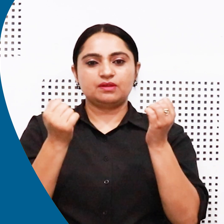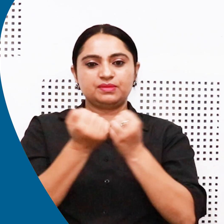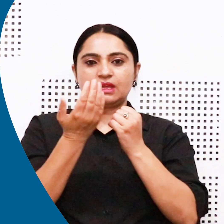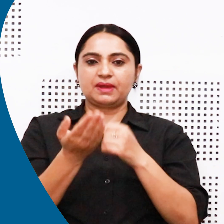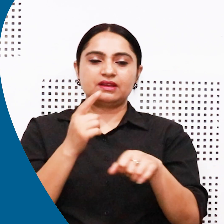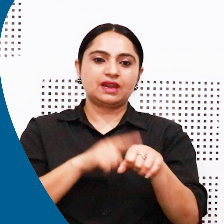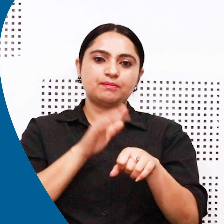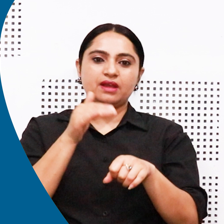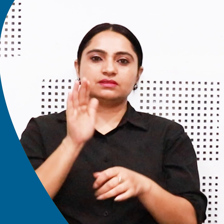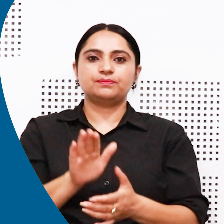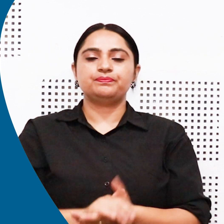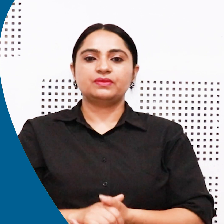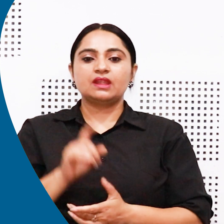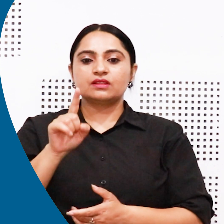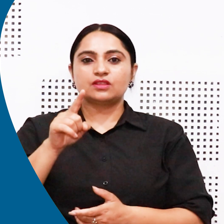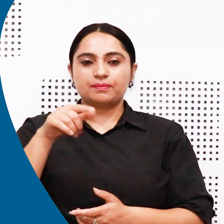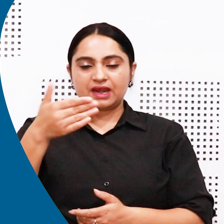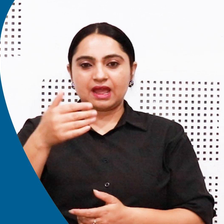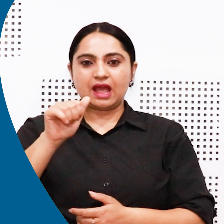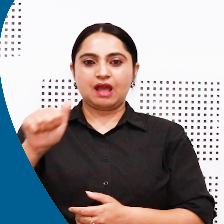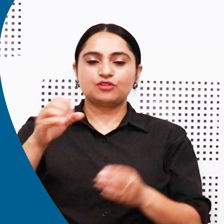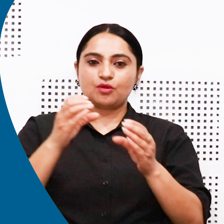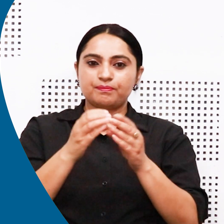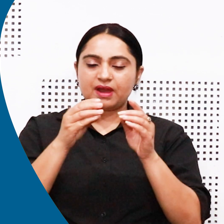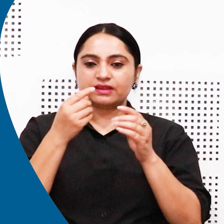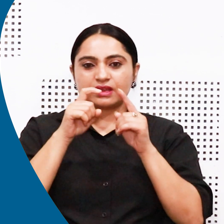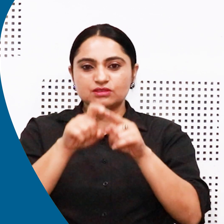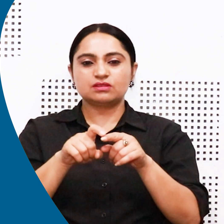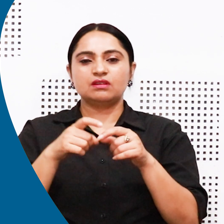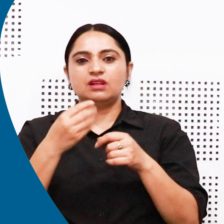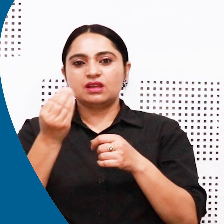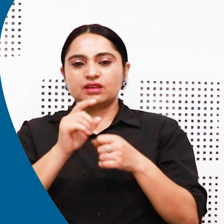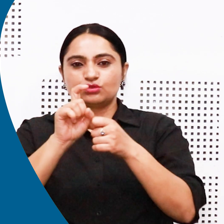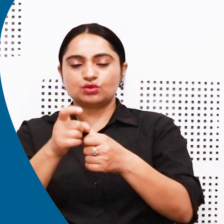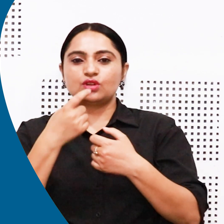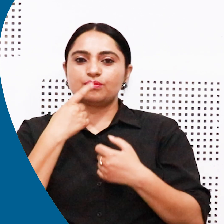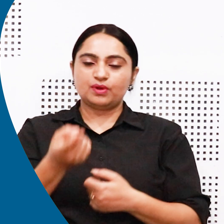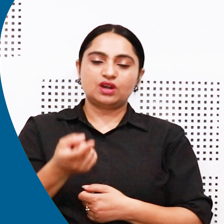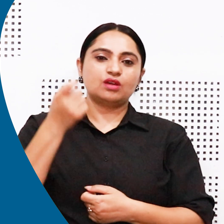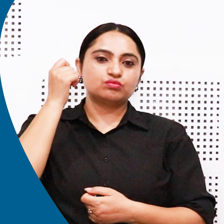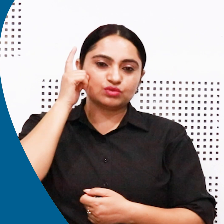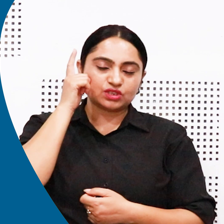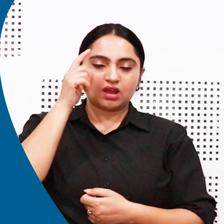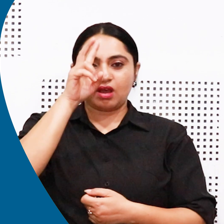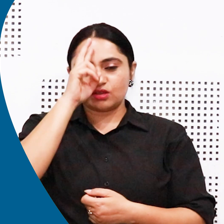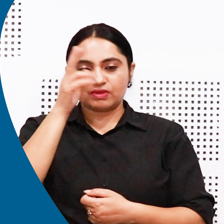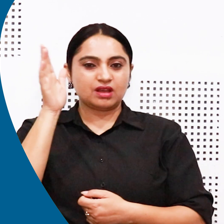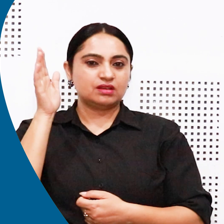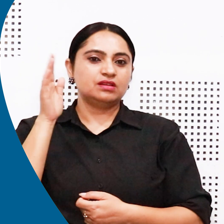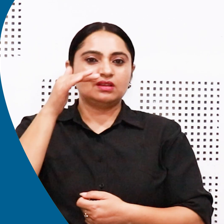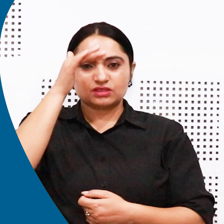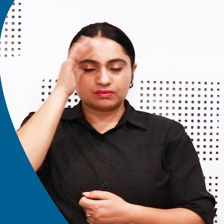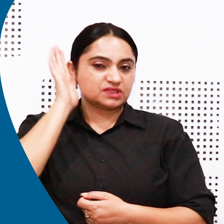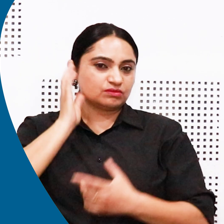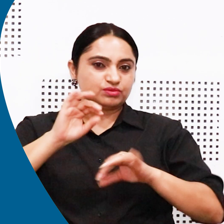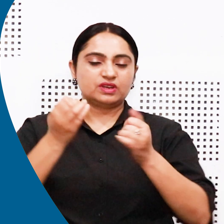लिने समय भएको छ। तपाईलाई तपाईको पालिकासँग केही सोध्न, भन्न, जान्न, बुझ्न अथवा समस्या सुनाउन मन